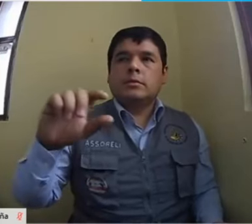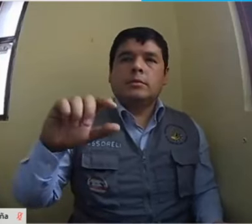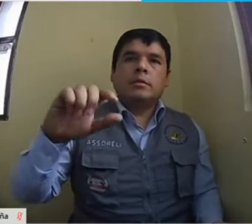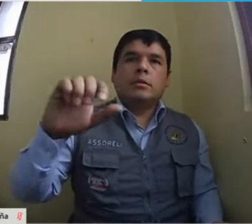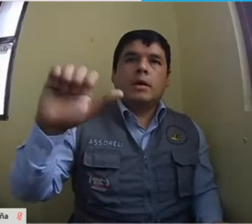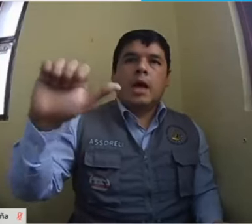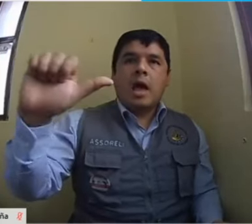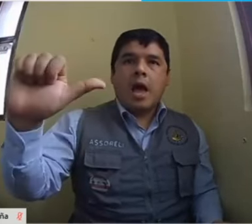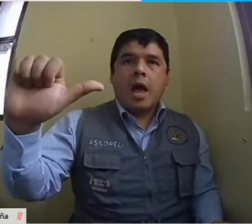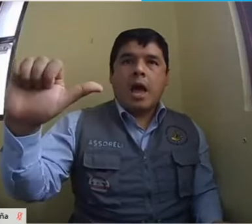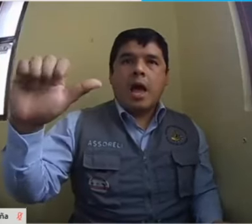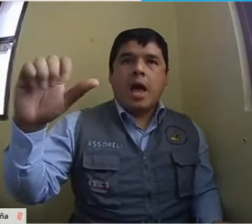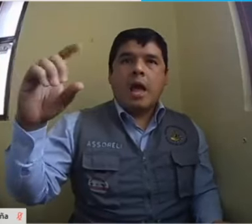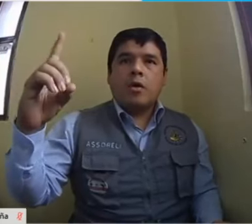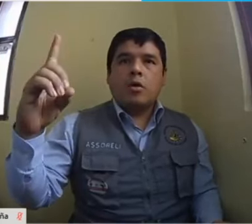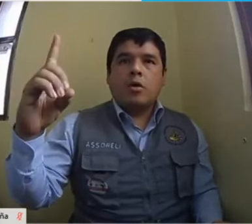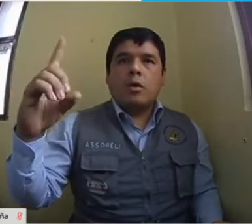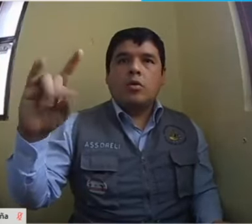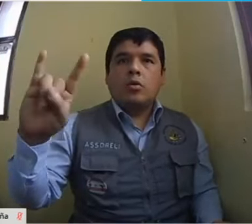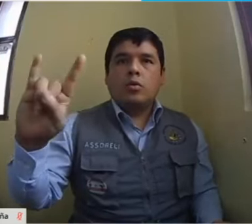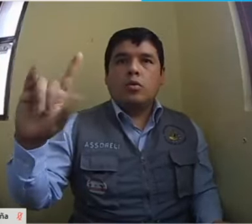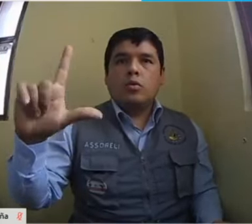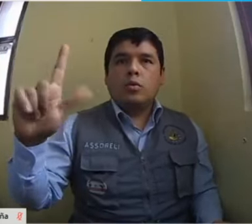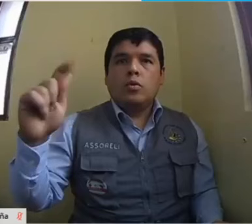Persona, personal, personas.